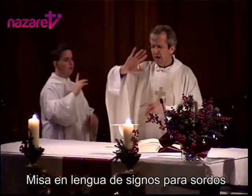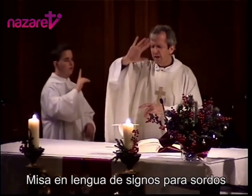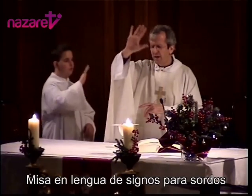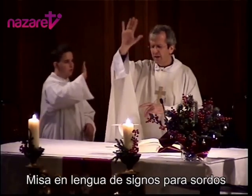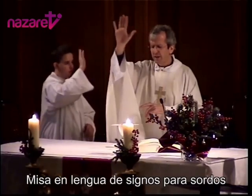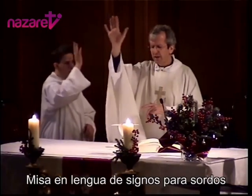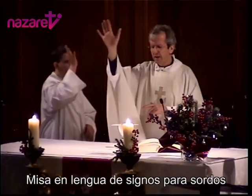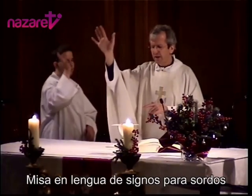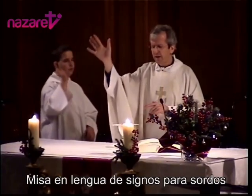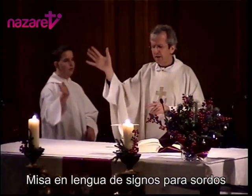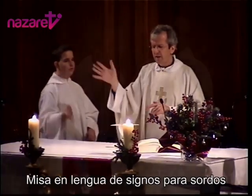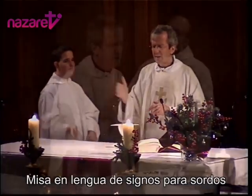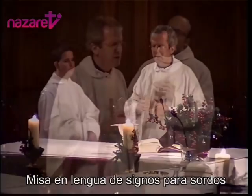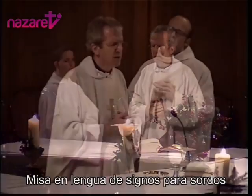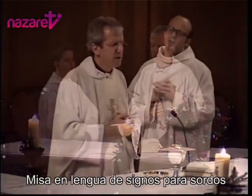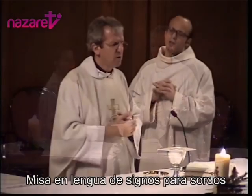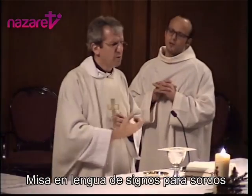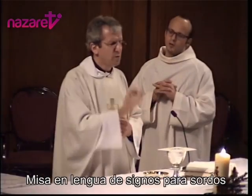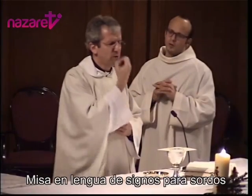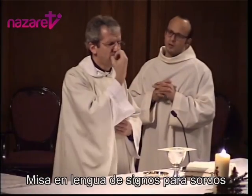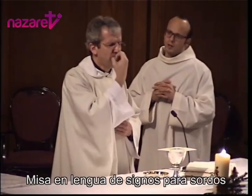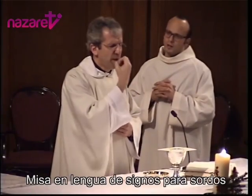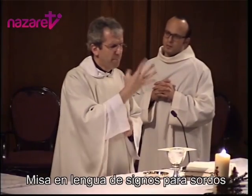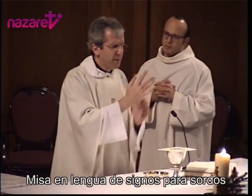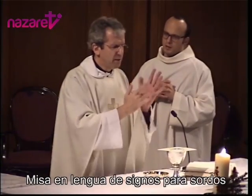Hosanna en el cielo,